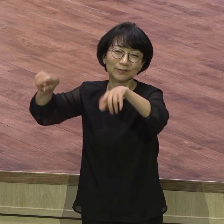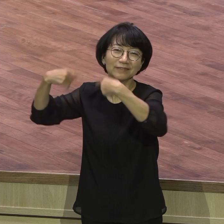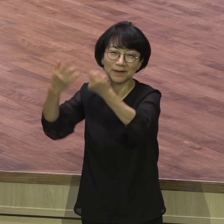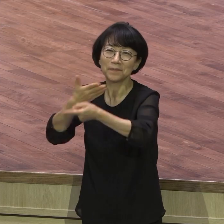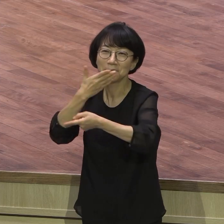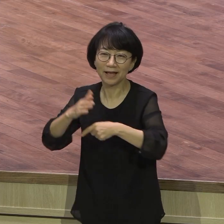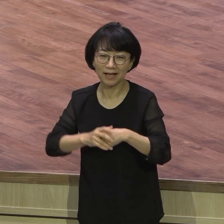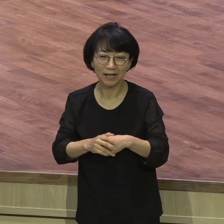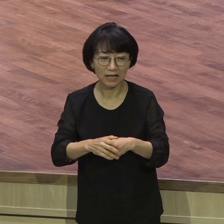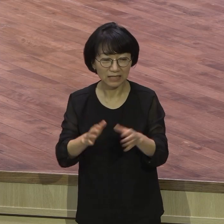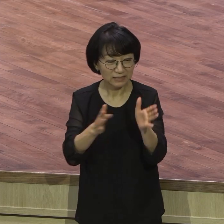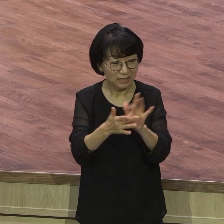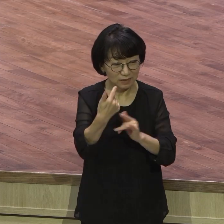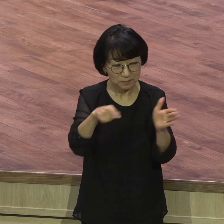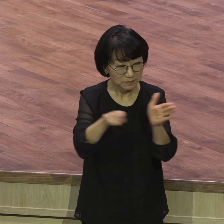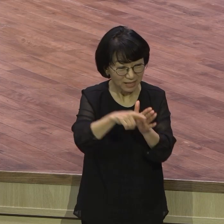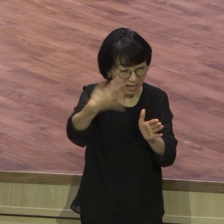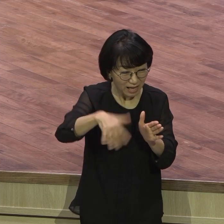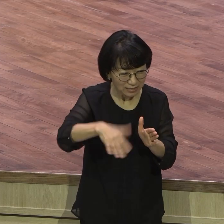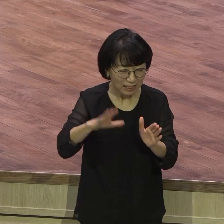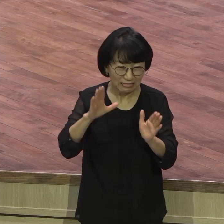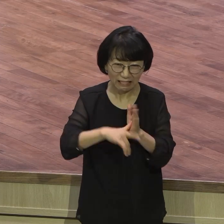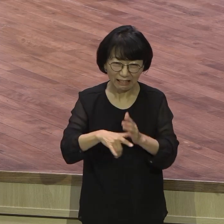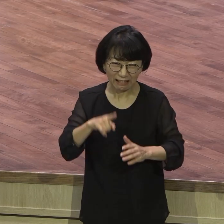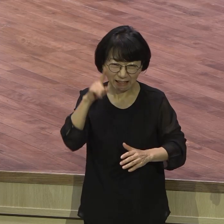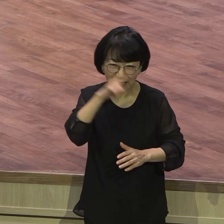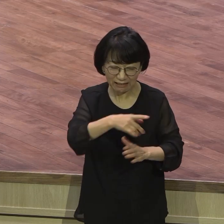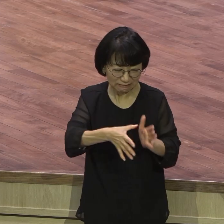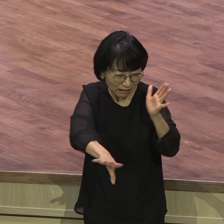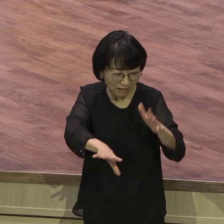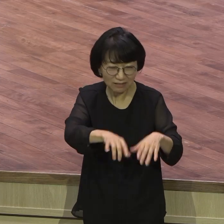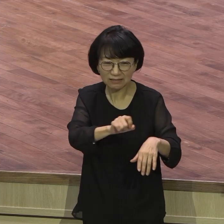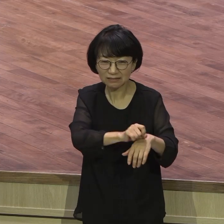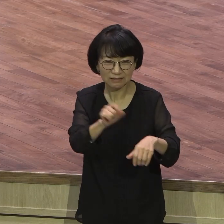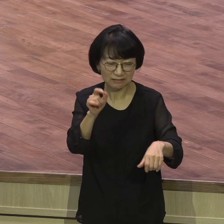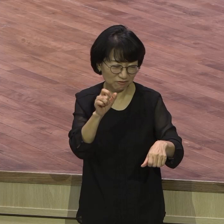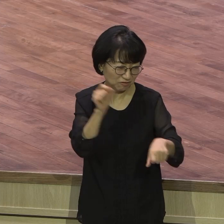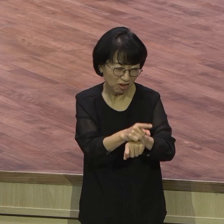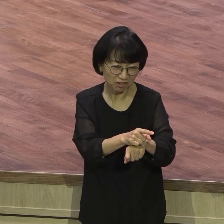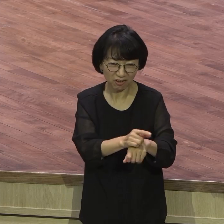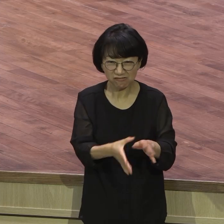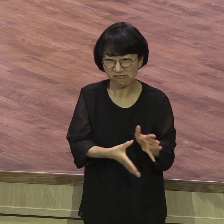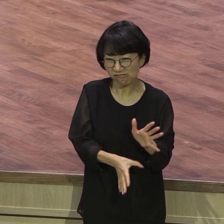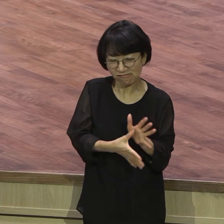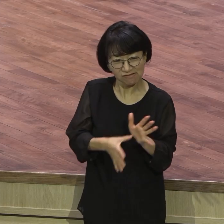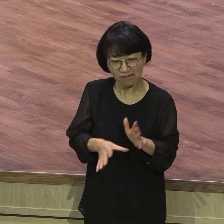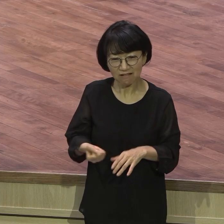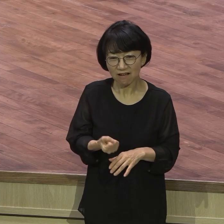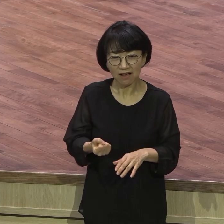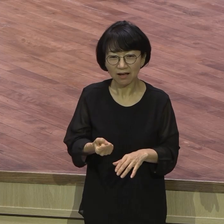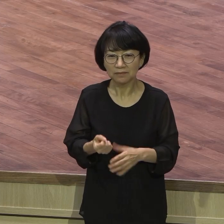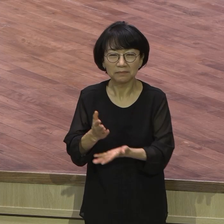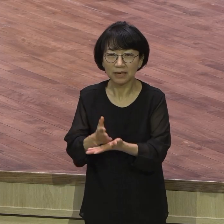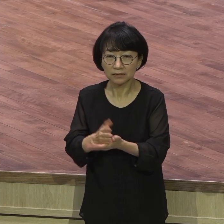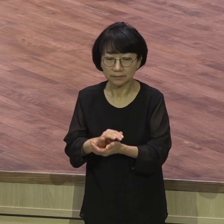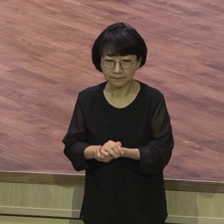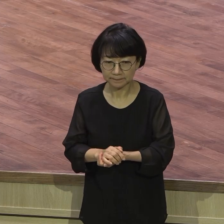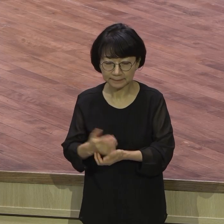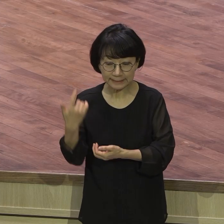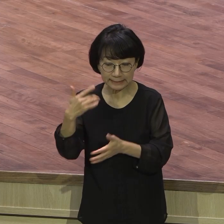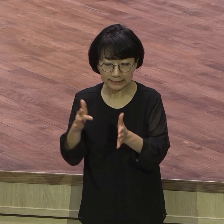예사람이에요 될 때 그 더러운 성격 그거 가지고 있으면 안 돼요 예사람이 될 때는 어떻게 해요 예사람이 될 때는 그냥 욕하면 같이 욕했잖아요